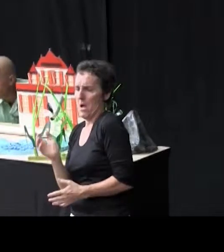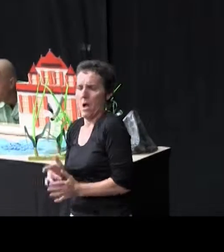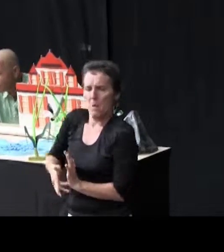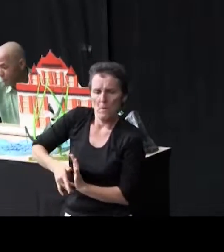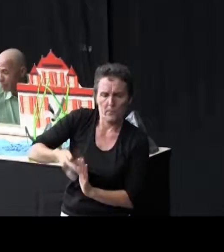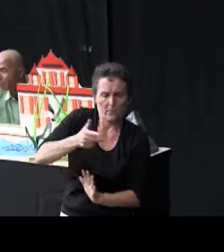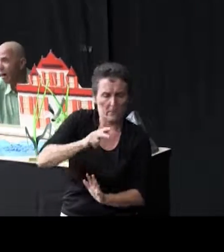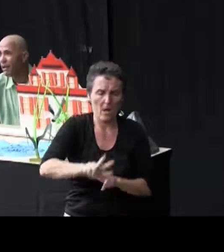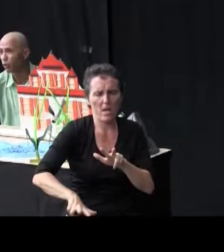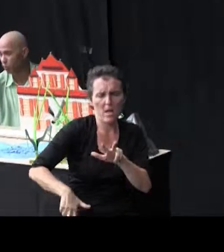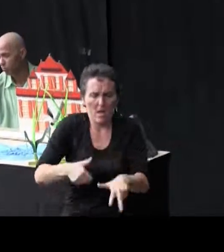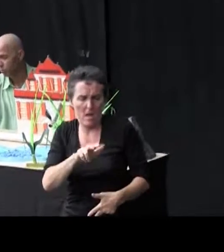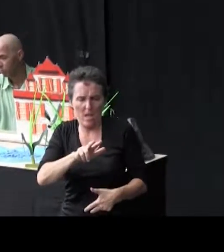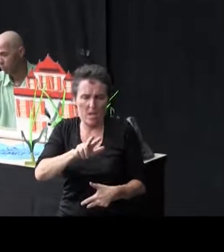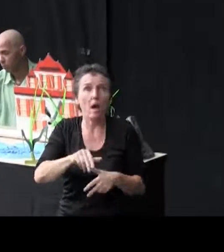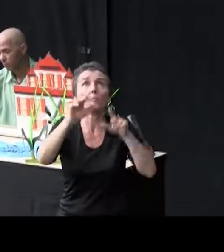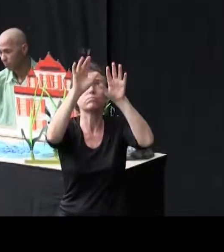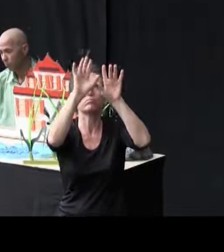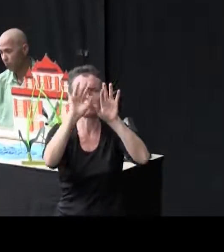a tout dans la neige.